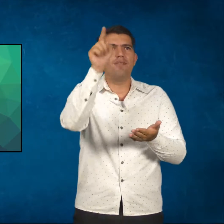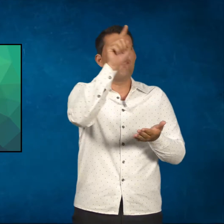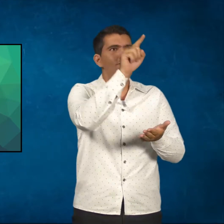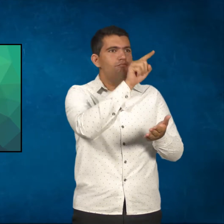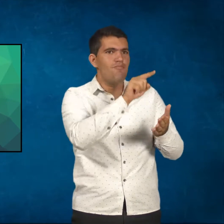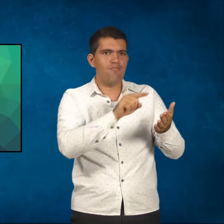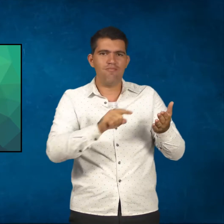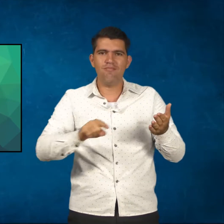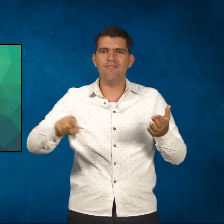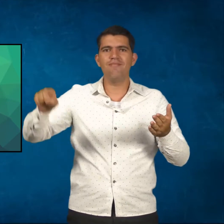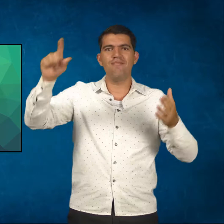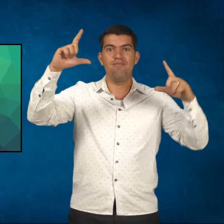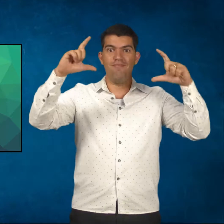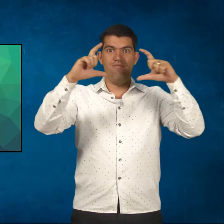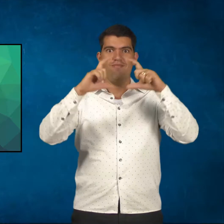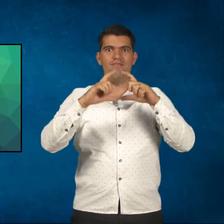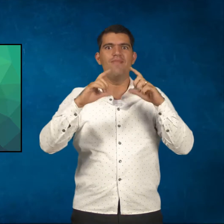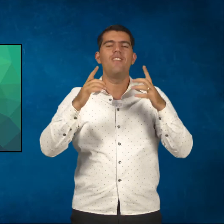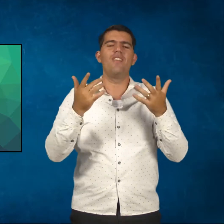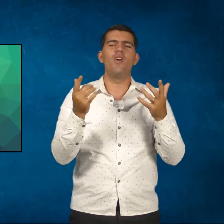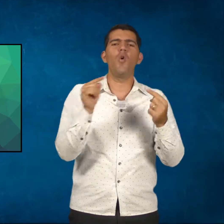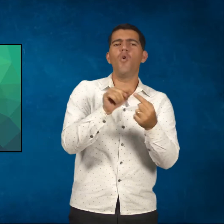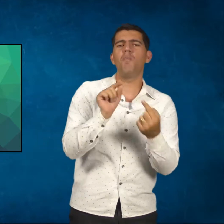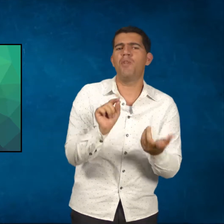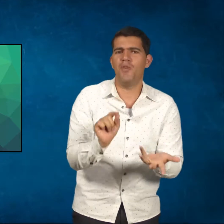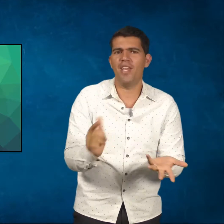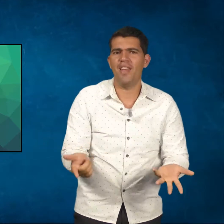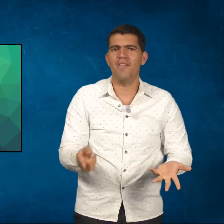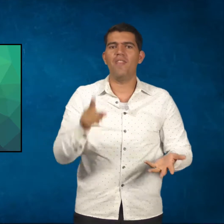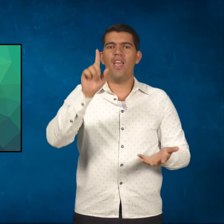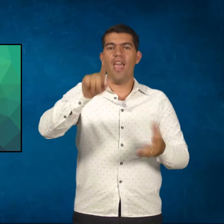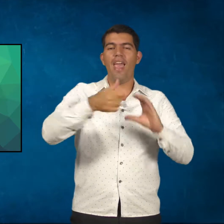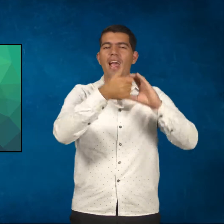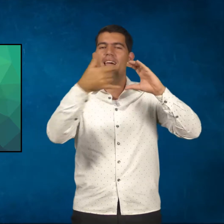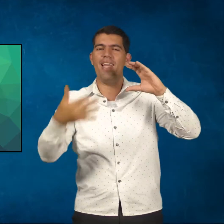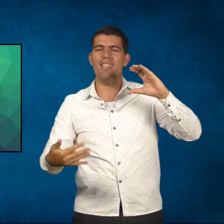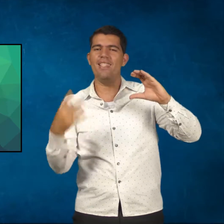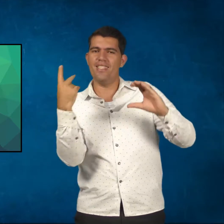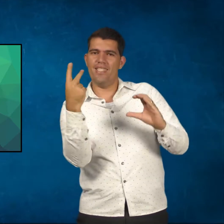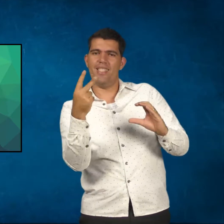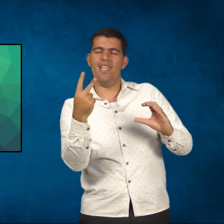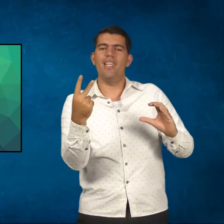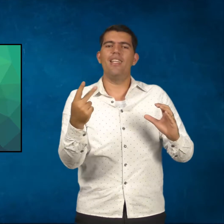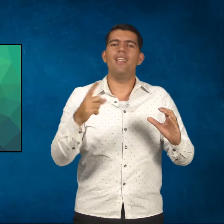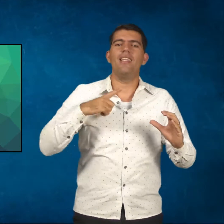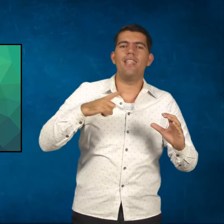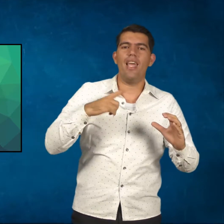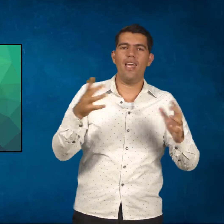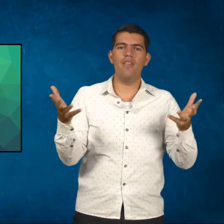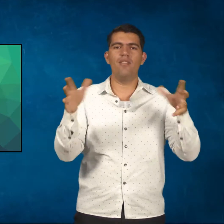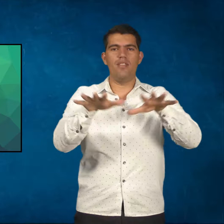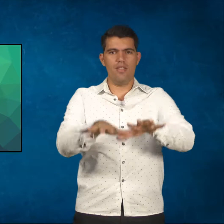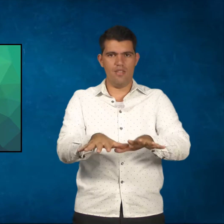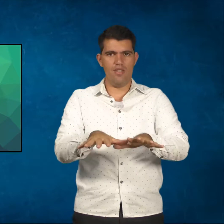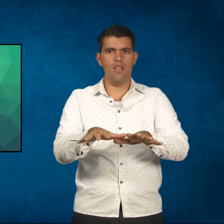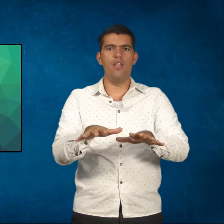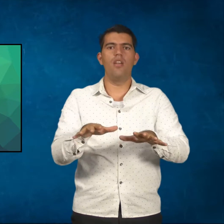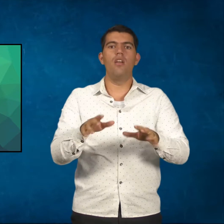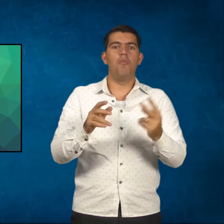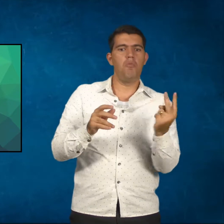Esses contornos são caracterizados especialmente pela integração, eliminando